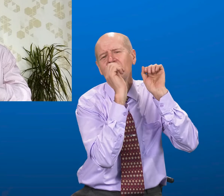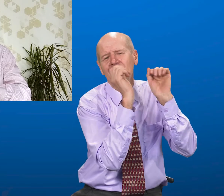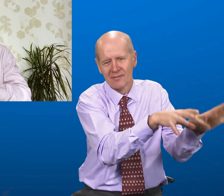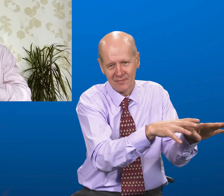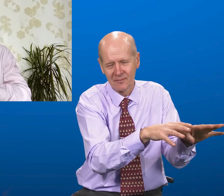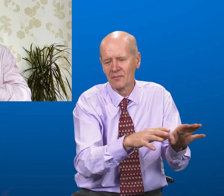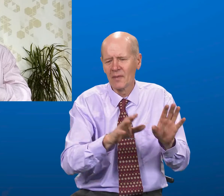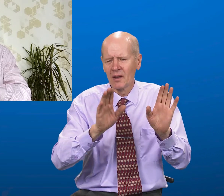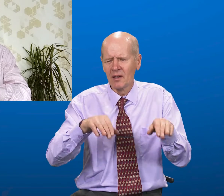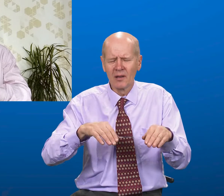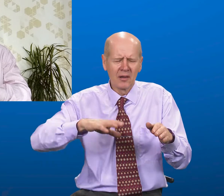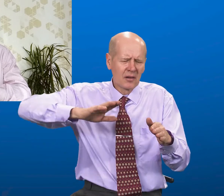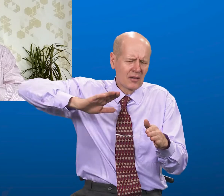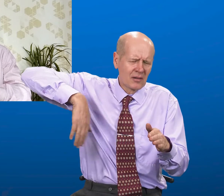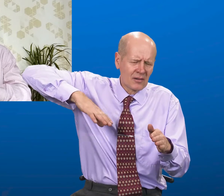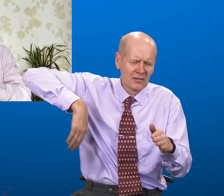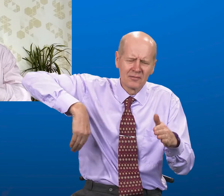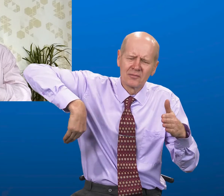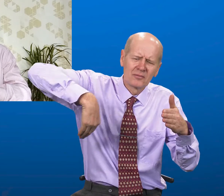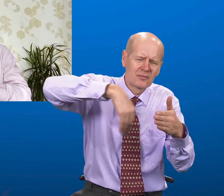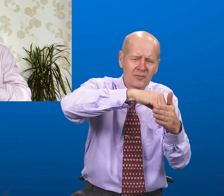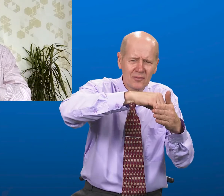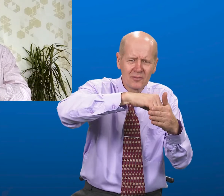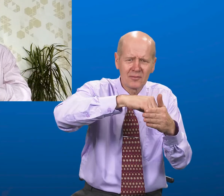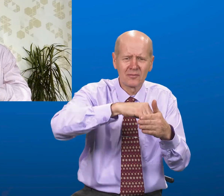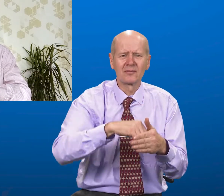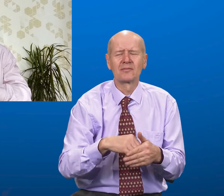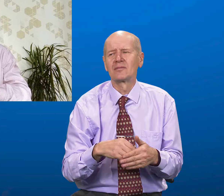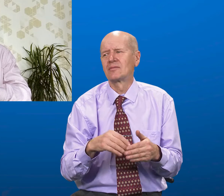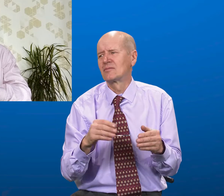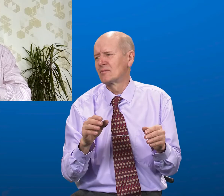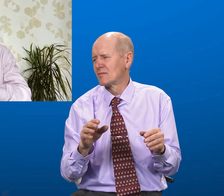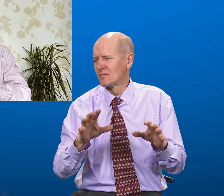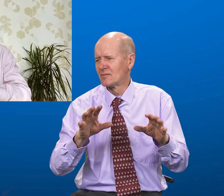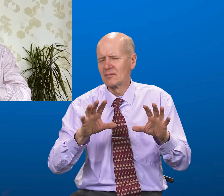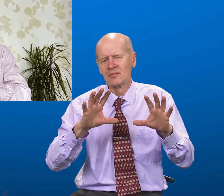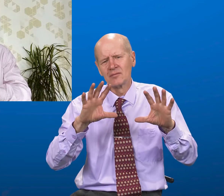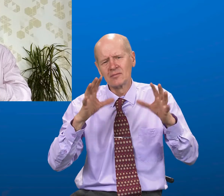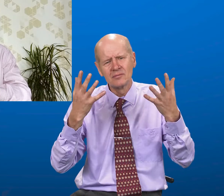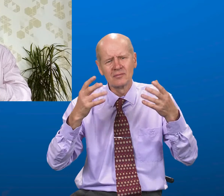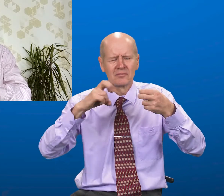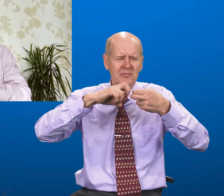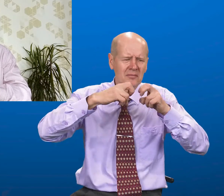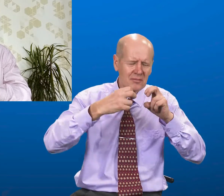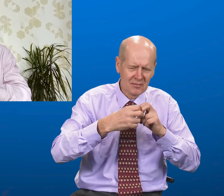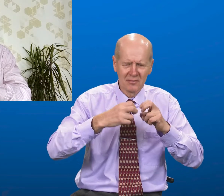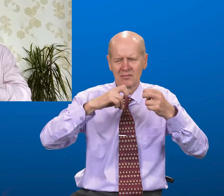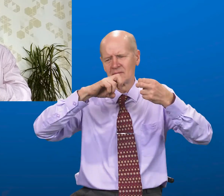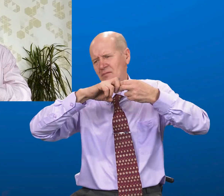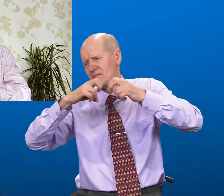перевели на другую работу с очень низким заработком. Но я также Господу